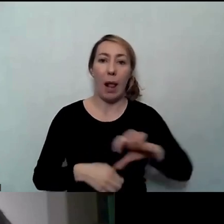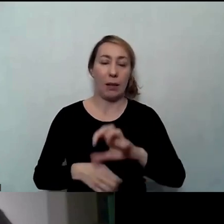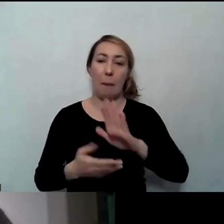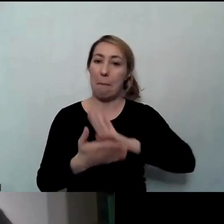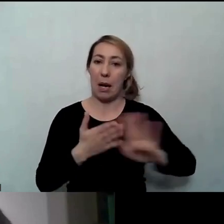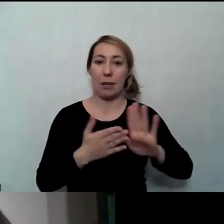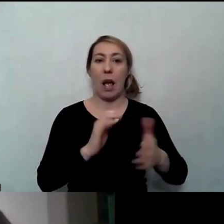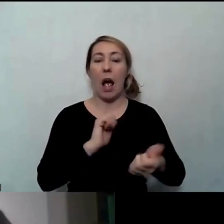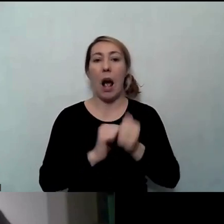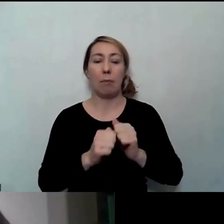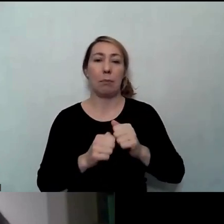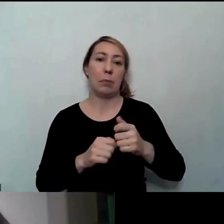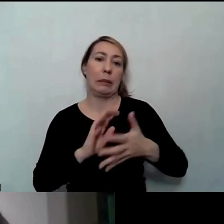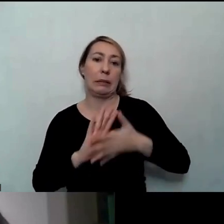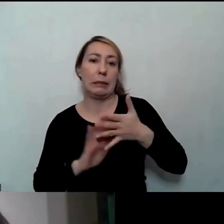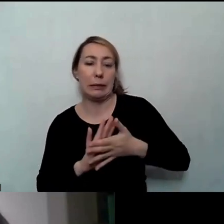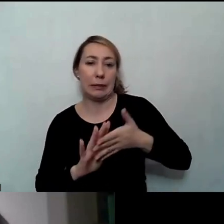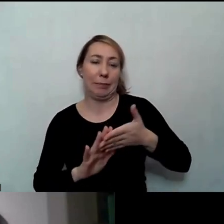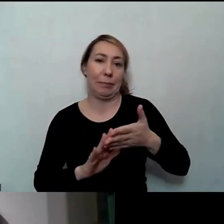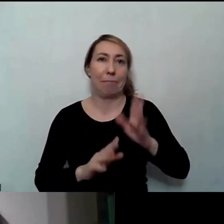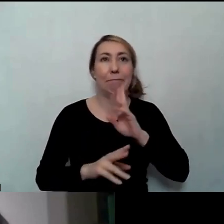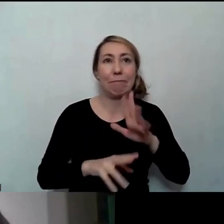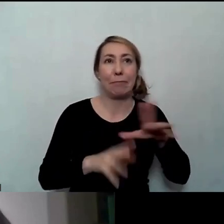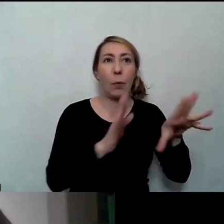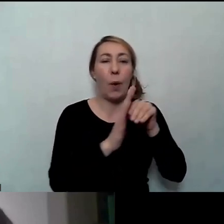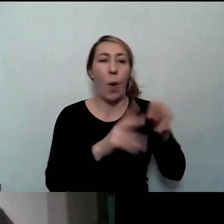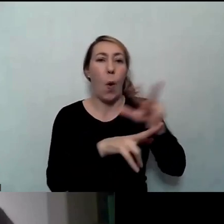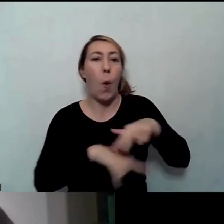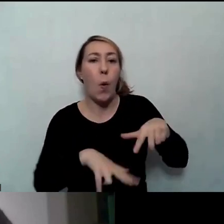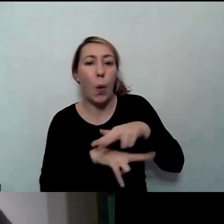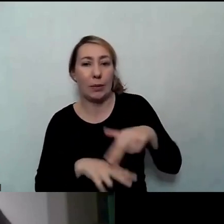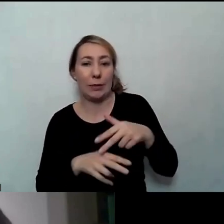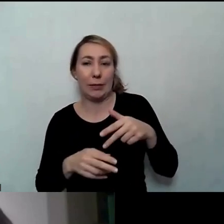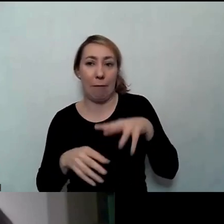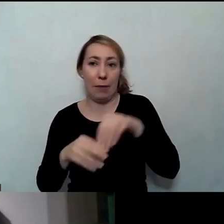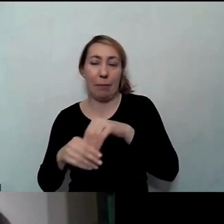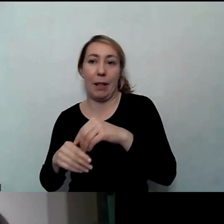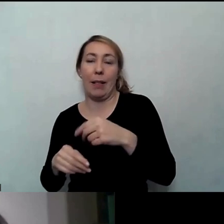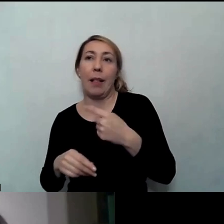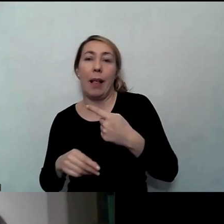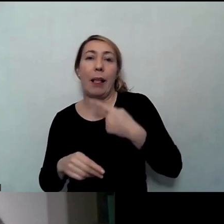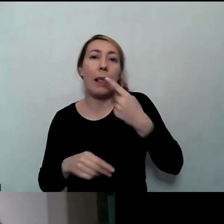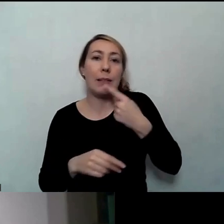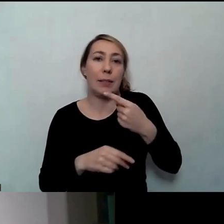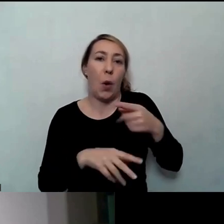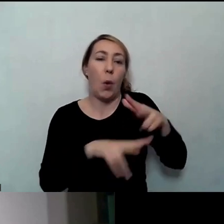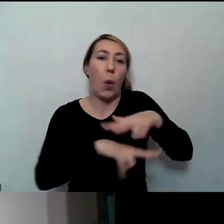leksemy gwarowe, czy te takie familiarne, które pojawiają się na przykład w tych językach rodzinnych.